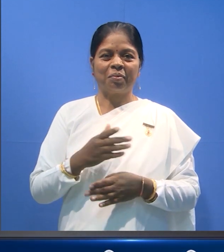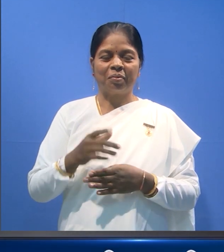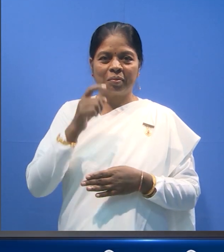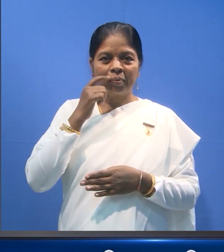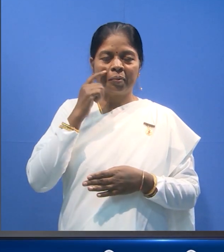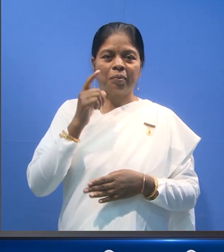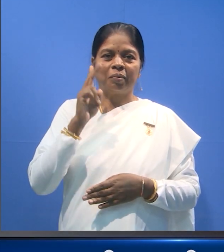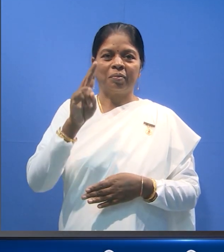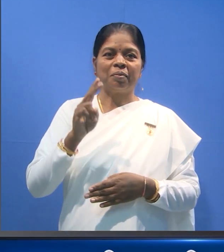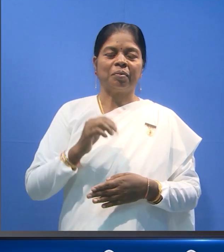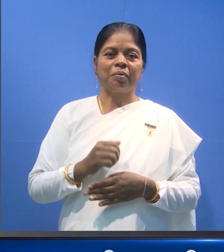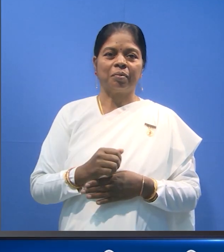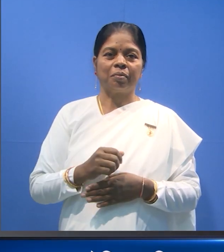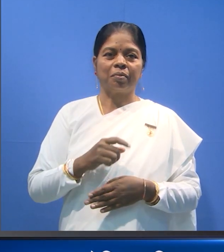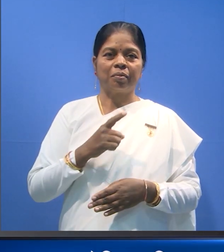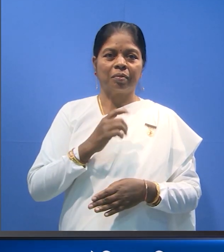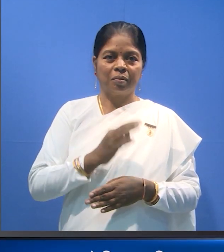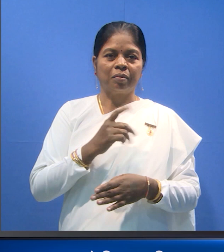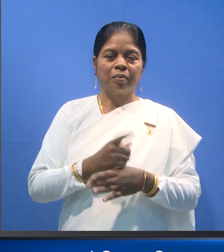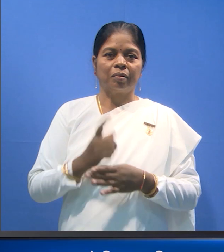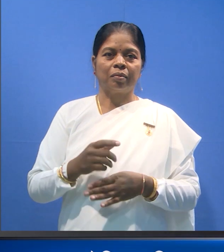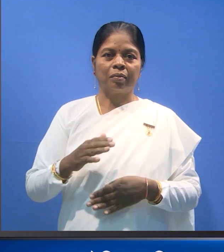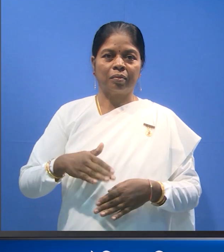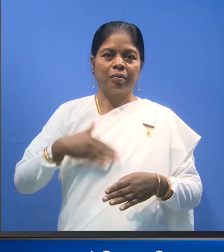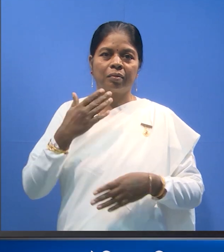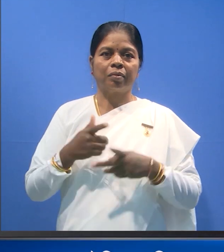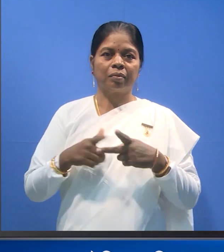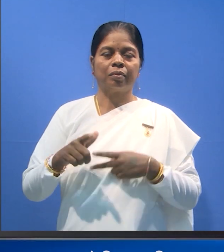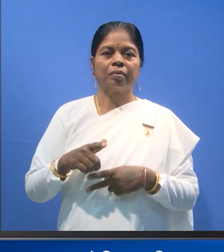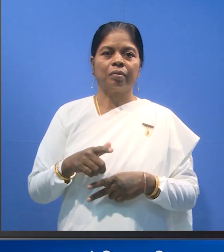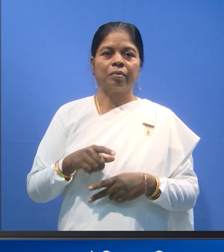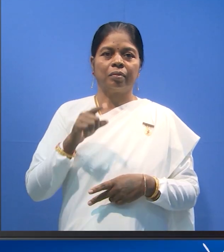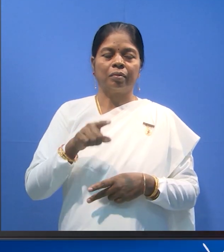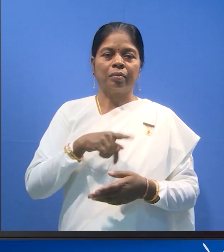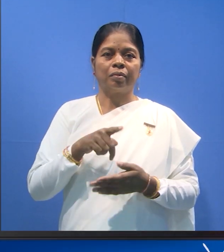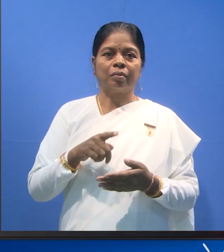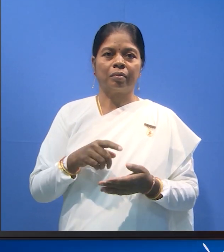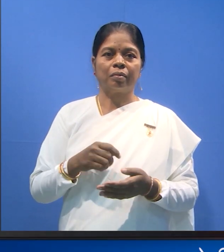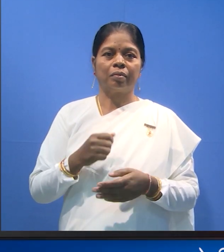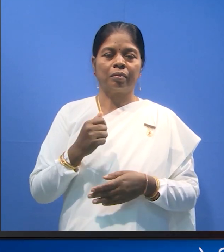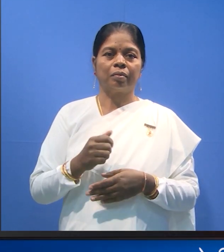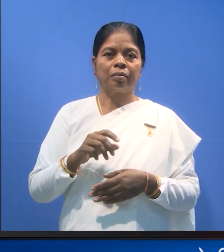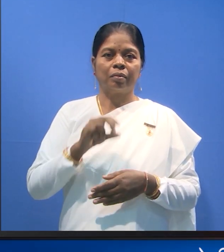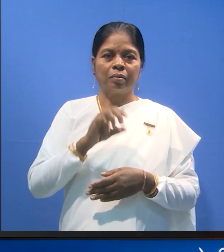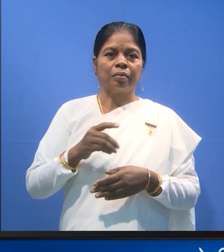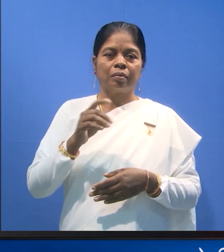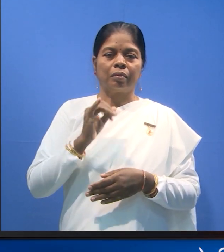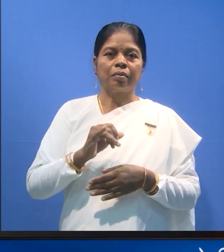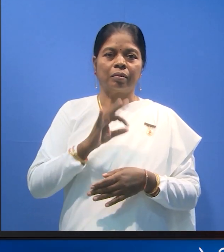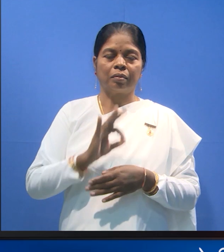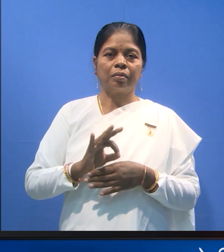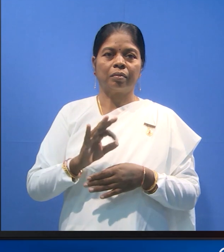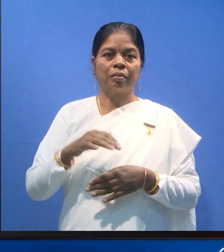व्यक्तिमत्व विकासाचे दोन स्तंभ, नैतिक शिक्षण व चरित्र निर्माण. हे पुस्तक मूळ ओडिया